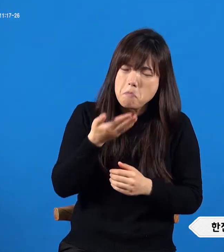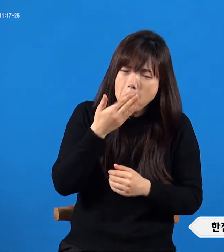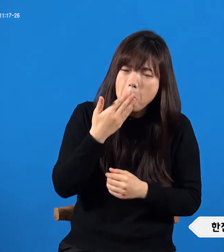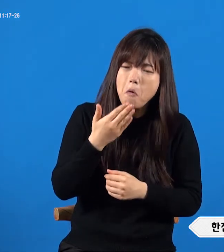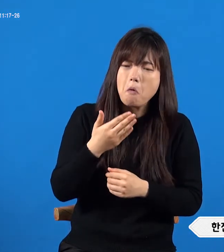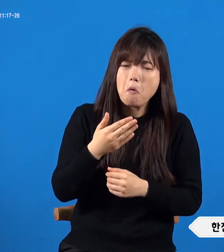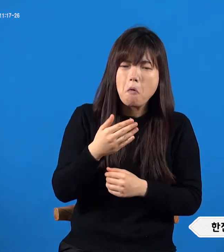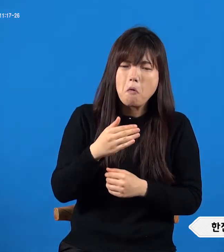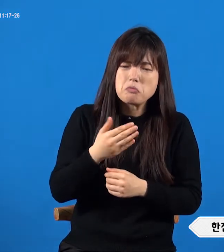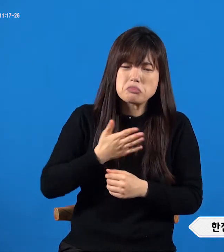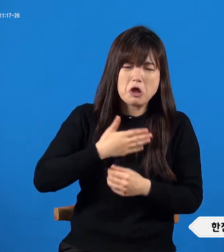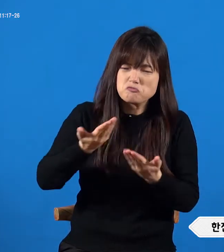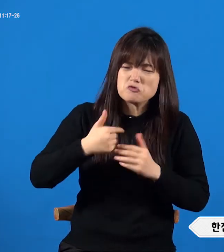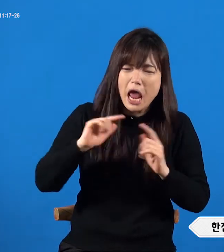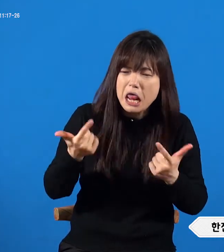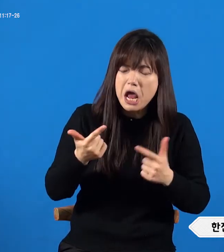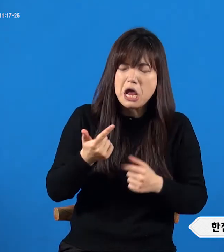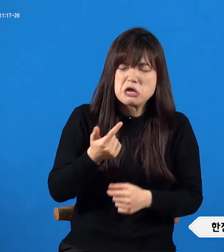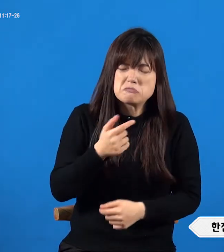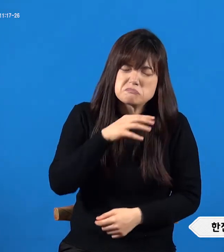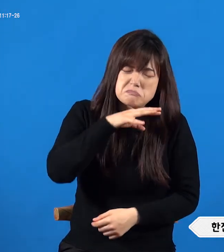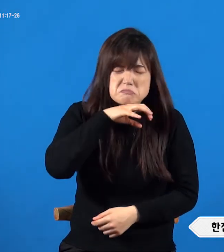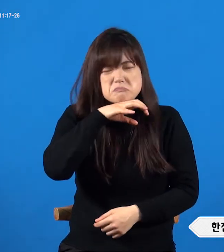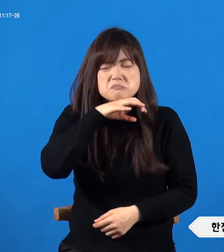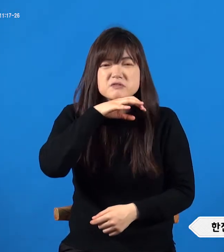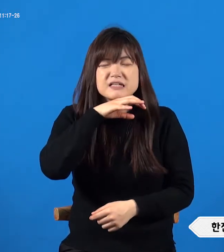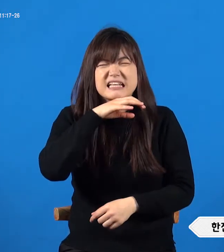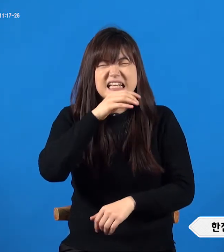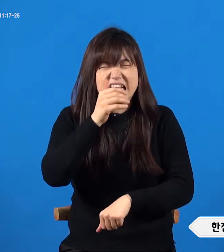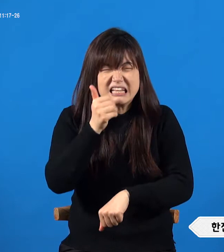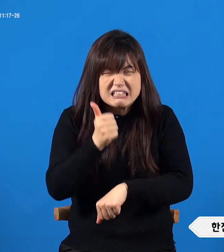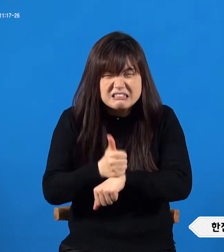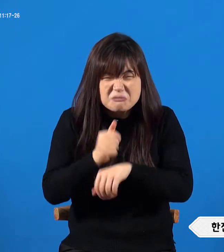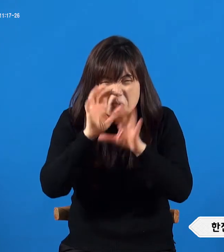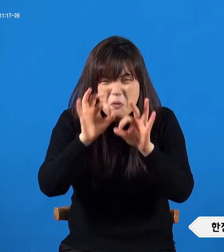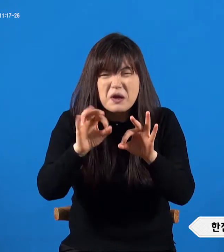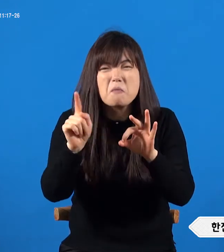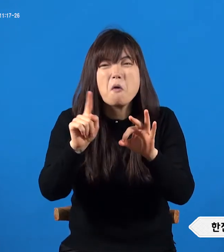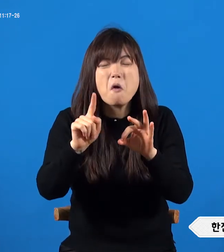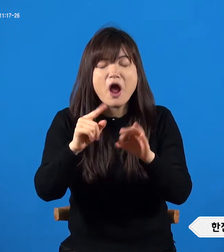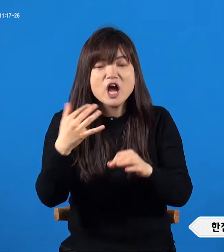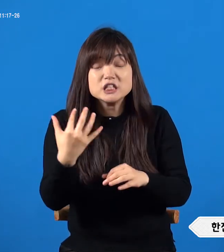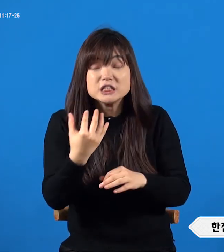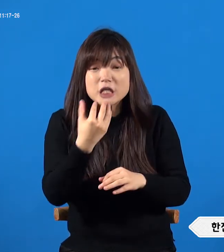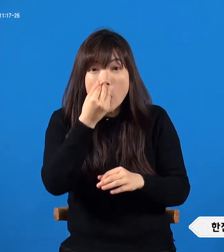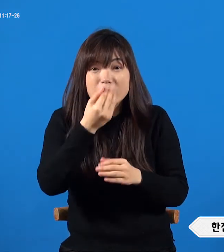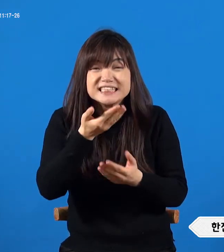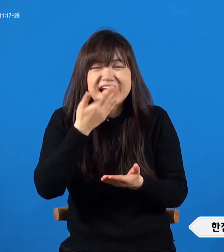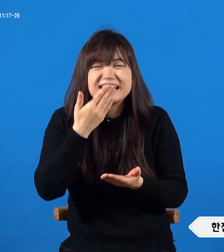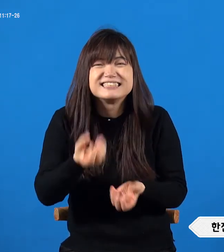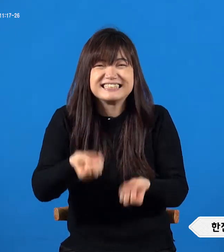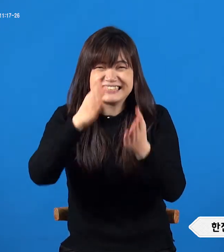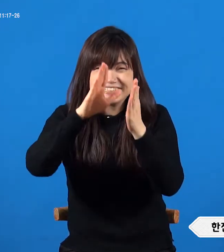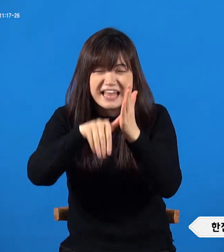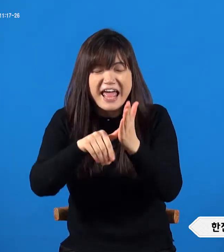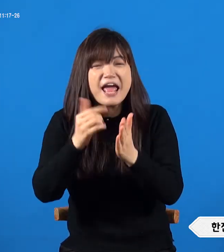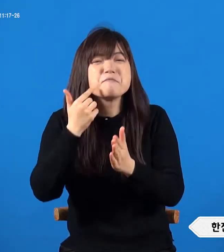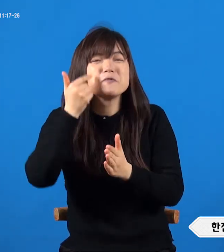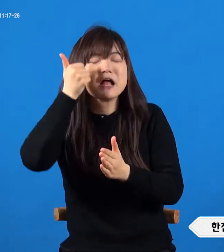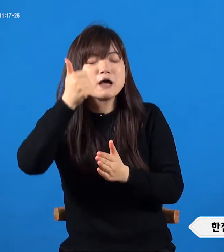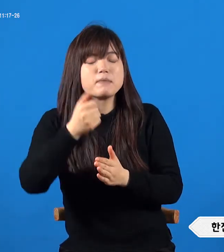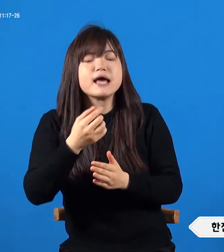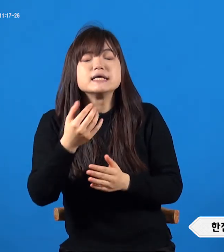먹고 나는 안 주고 하면서 투덜대는 것입니다. 성찬식을 거행하면서 목사님이 세례 받으신